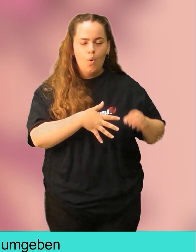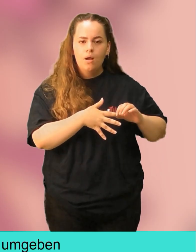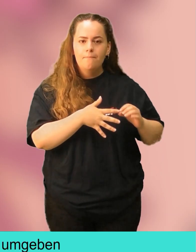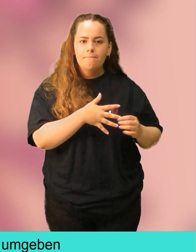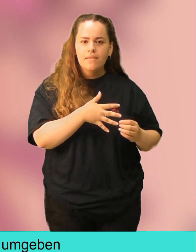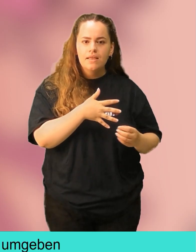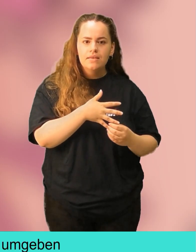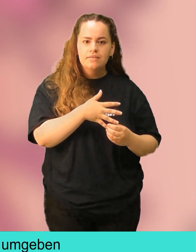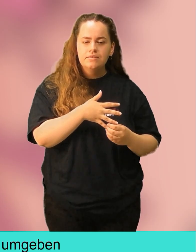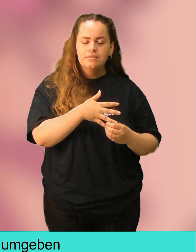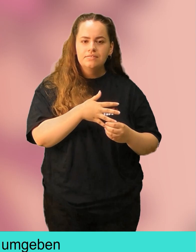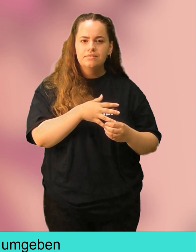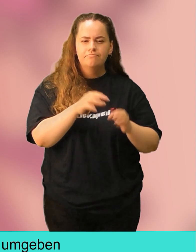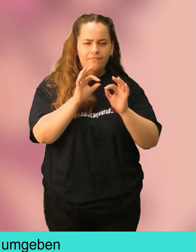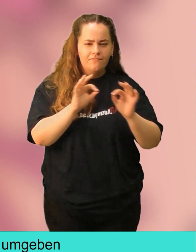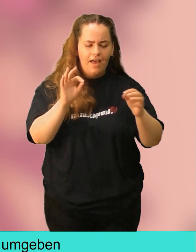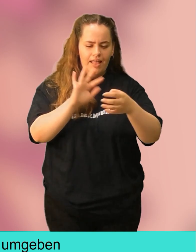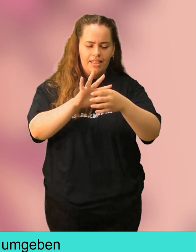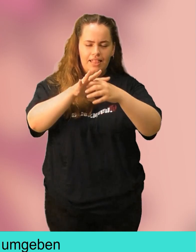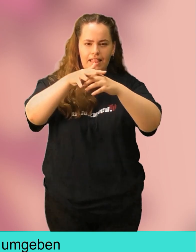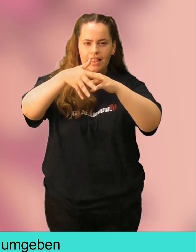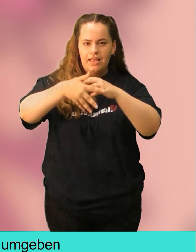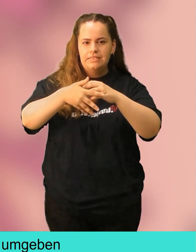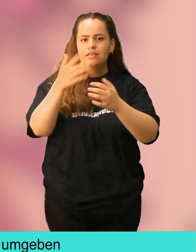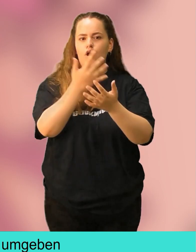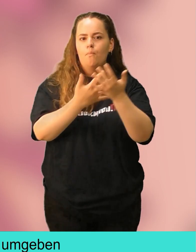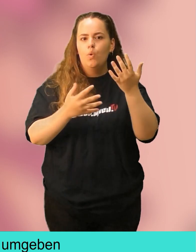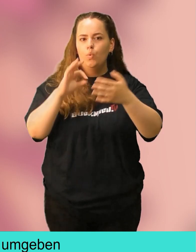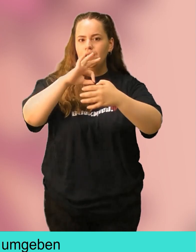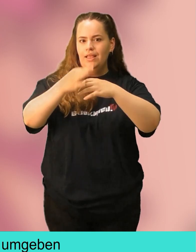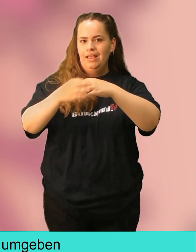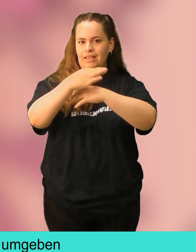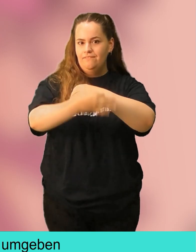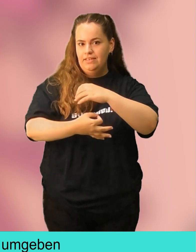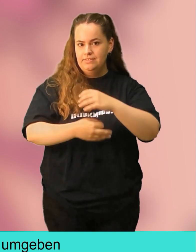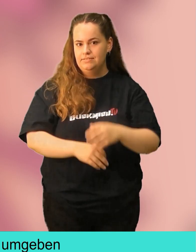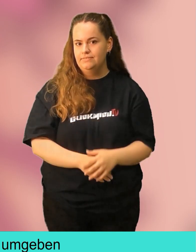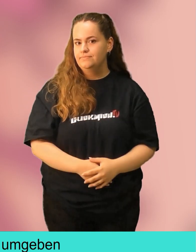Jedes Lungenbläschen ist umgeben von einem feinen Netz aus Blutgefäßen.